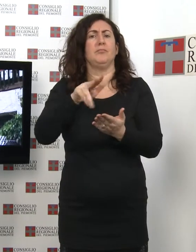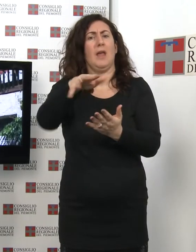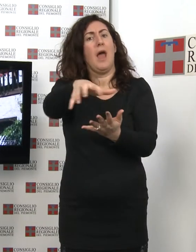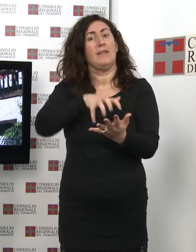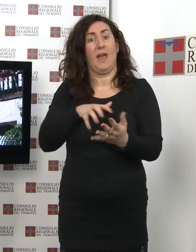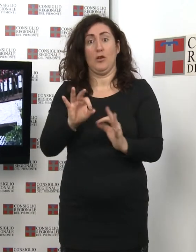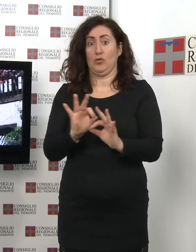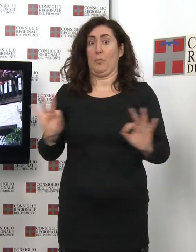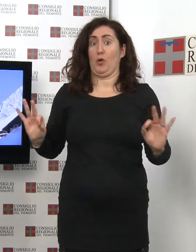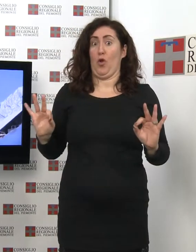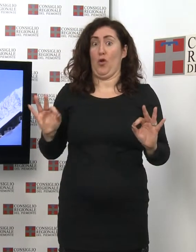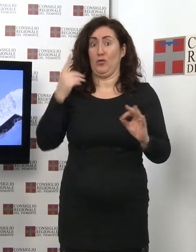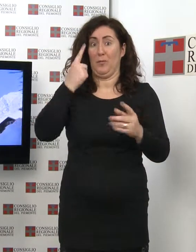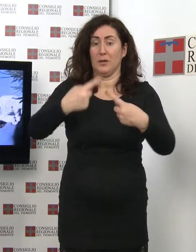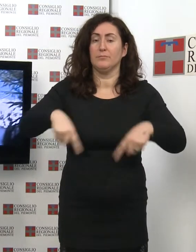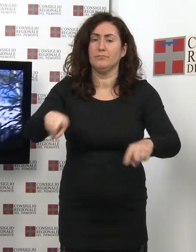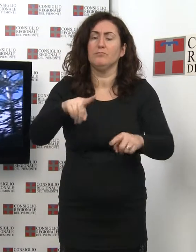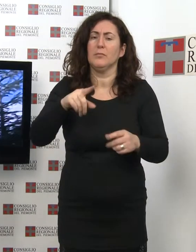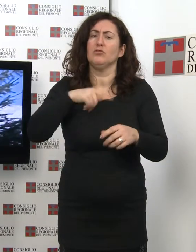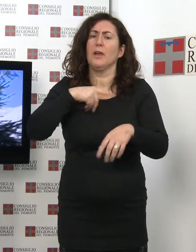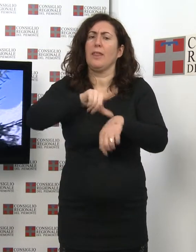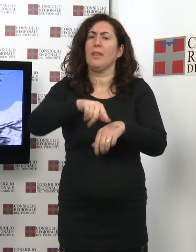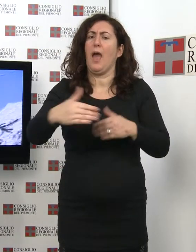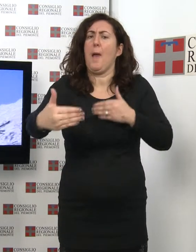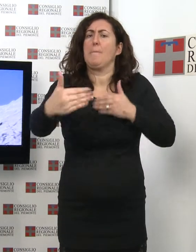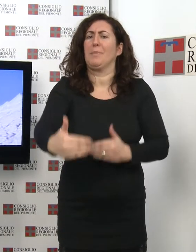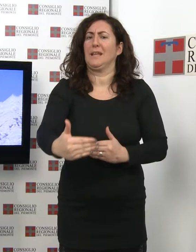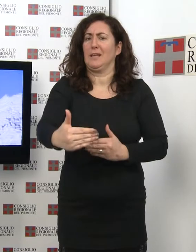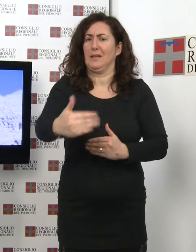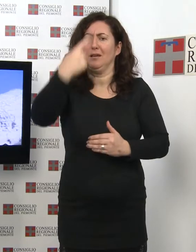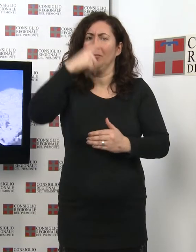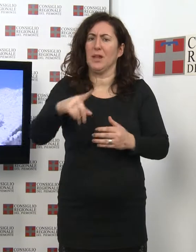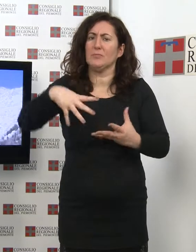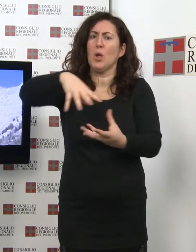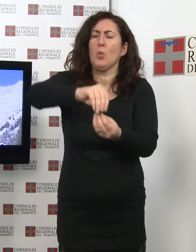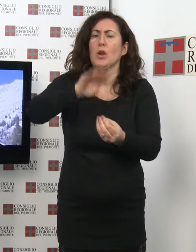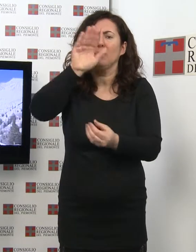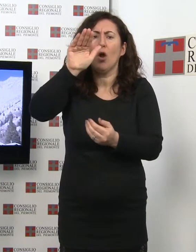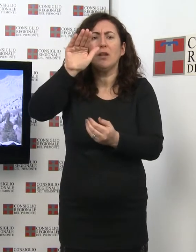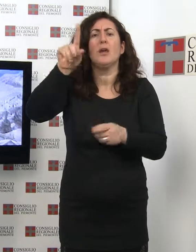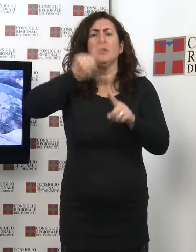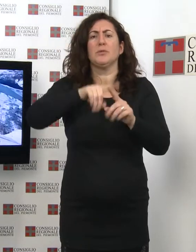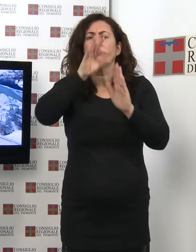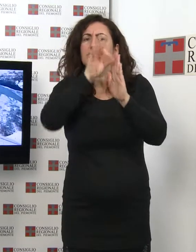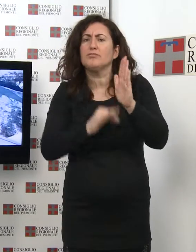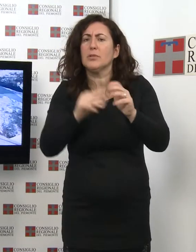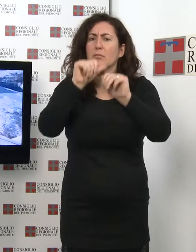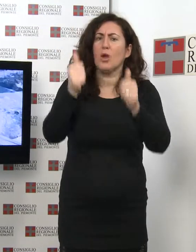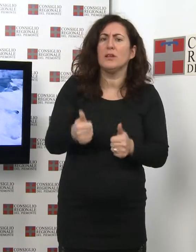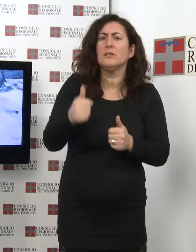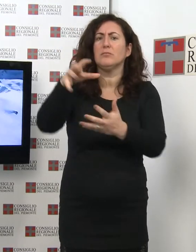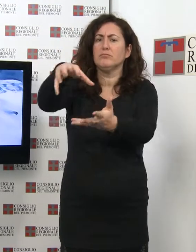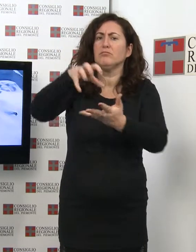certi per la costituzione delle unioni montane, precisa le loro funzioni e le modalità per il corretto utilizzo dei fondi europei,